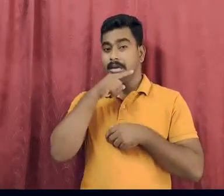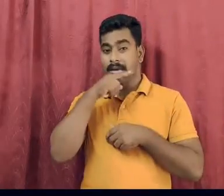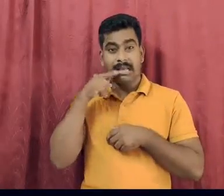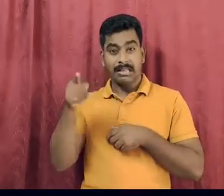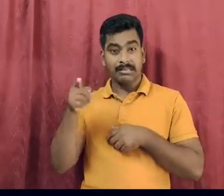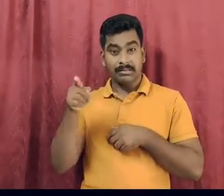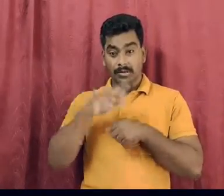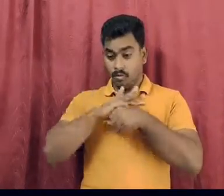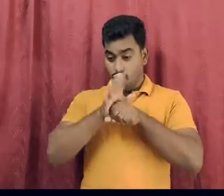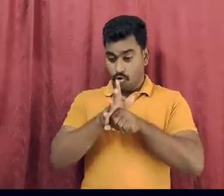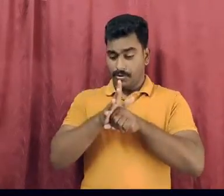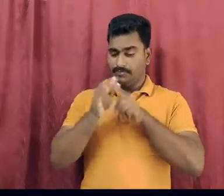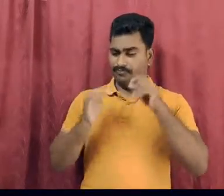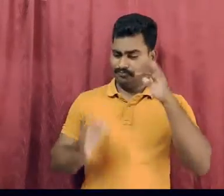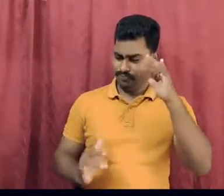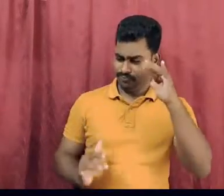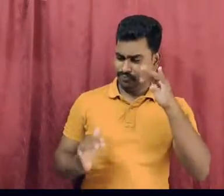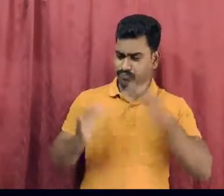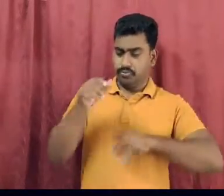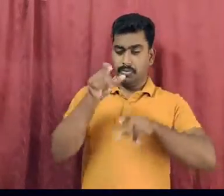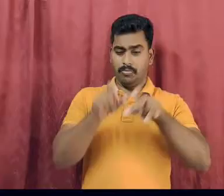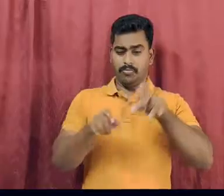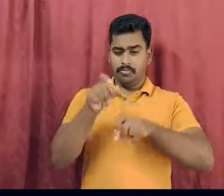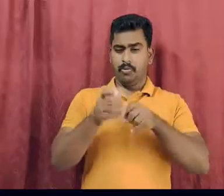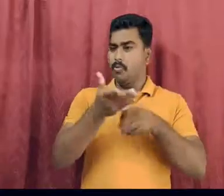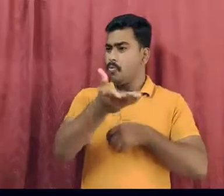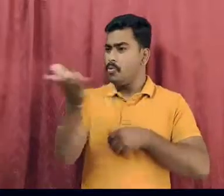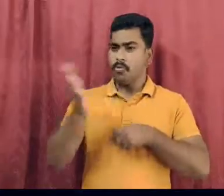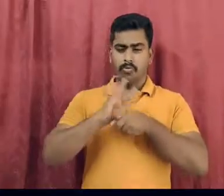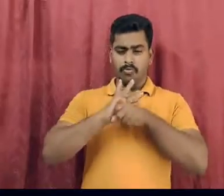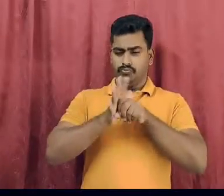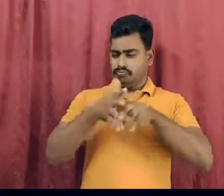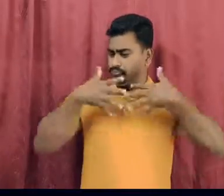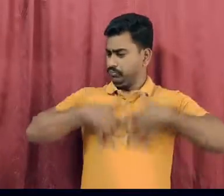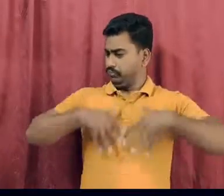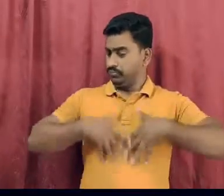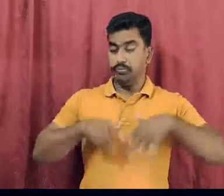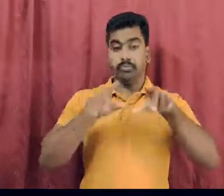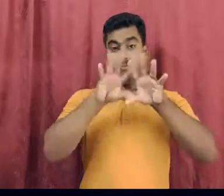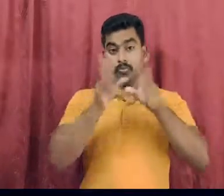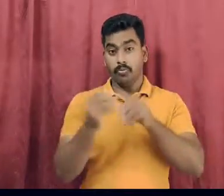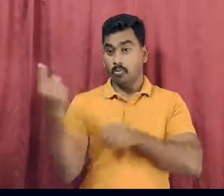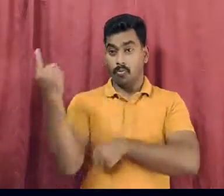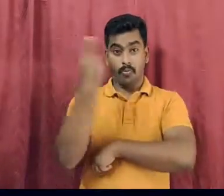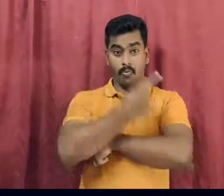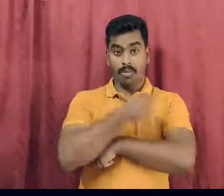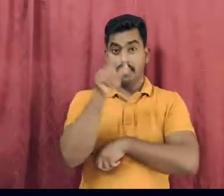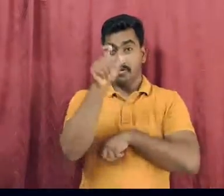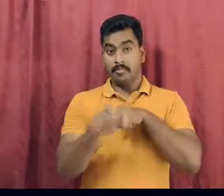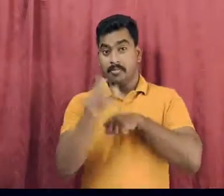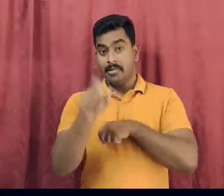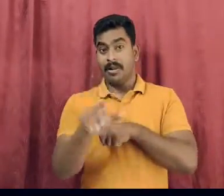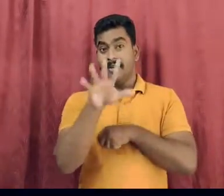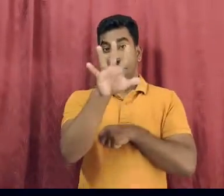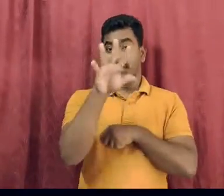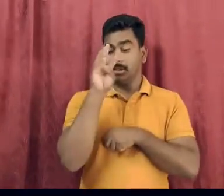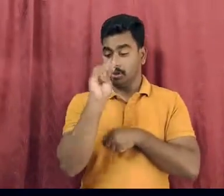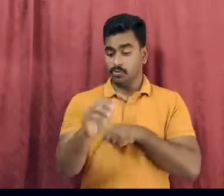ഒരു ദിവസം കൊണ്ട് റഷ്യയിൽ രോഗം സ്ഥിരീകരിച്ചത് 5,000-ൽ അധികം പേർക്കാണ്.